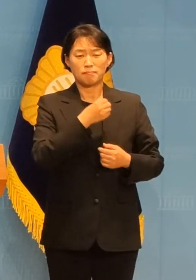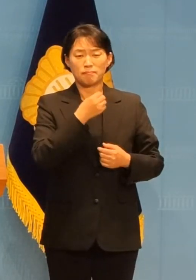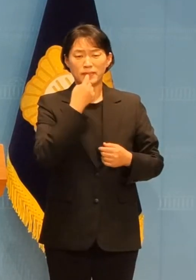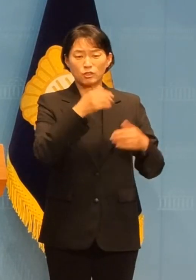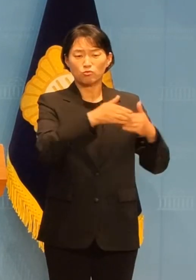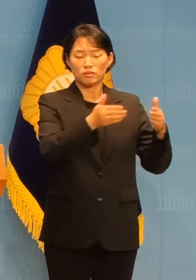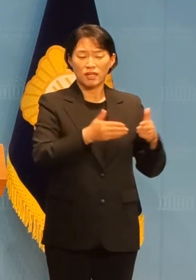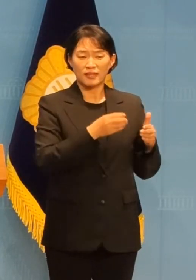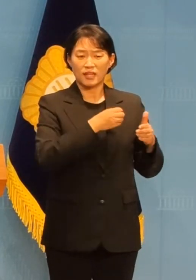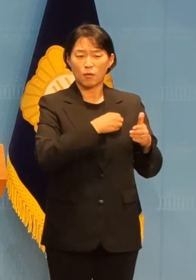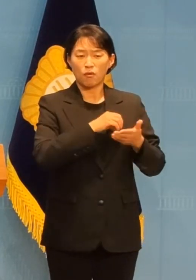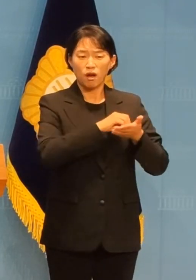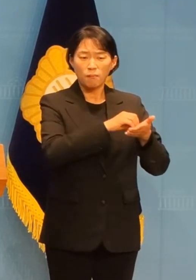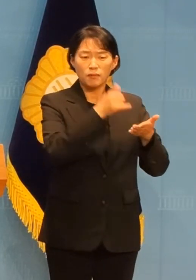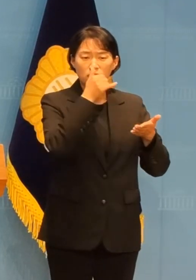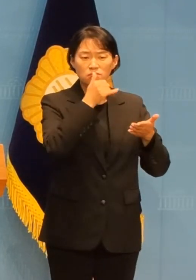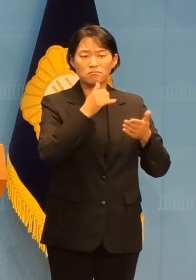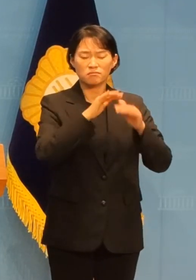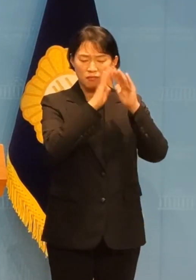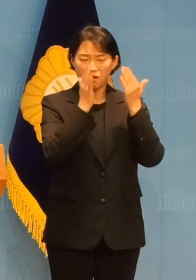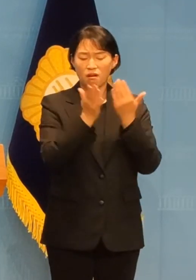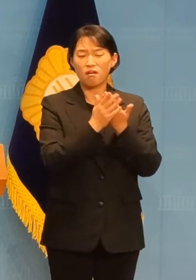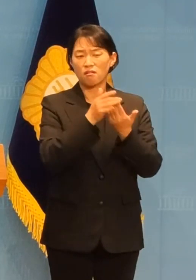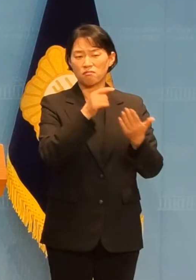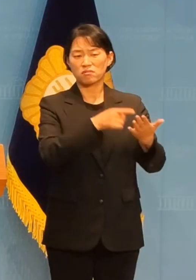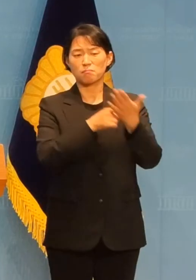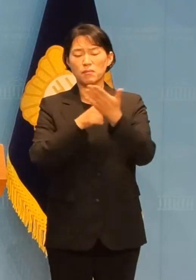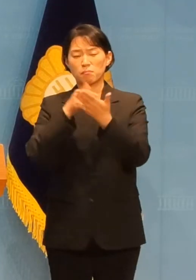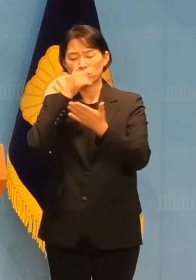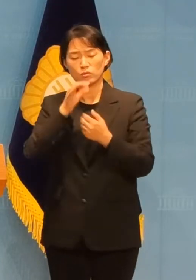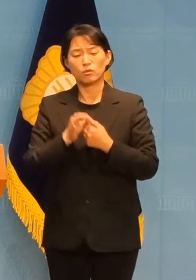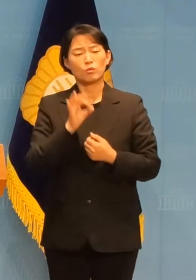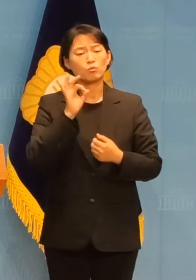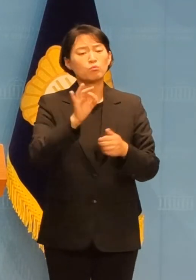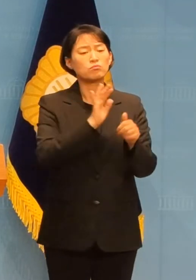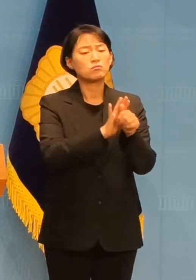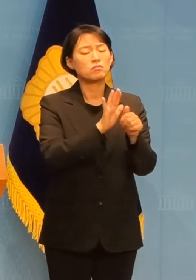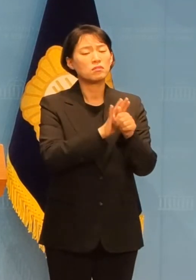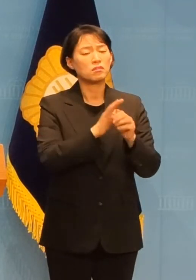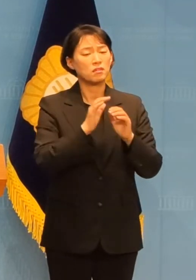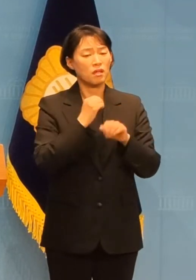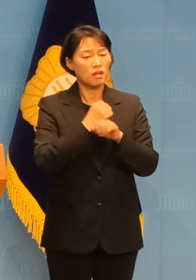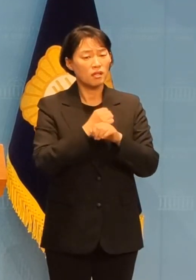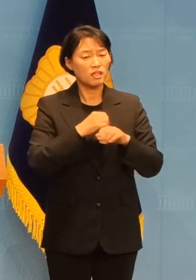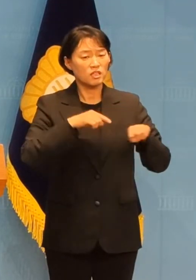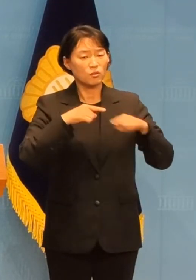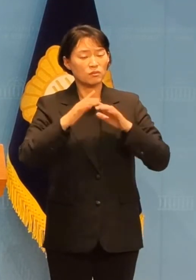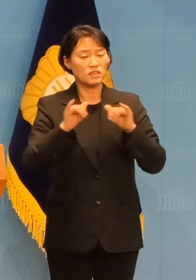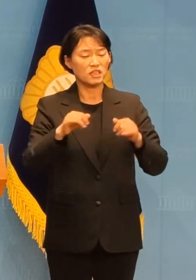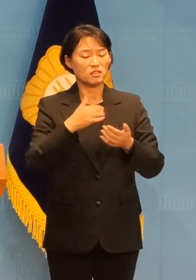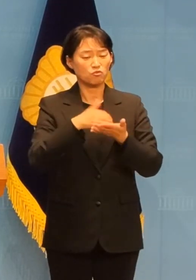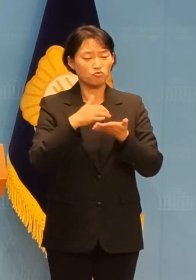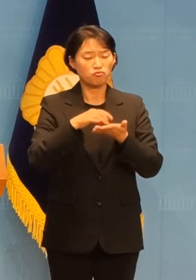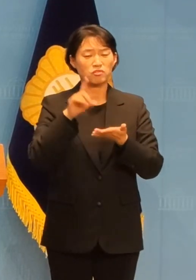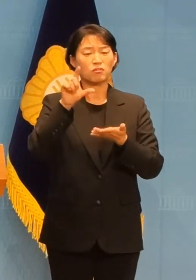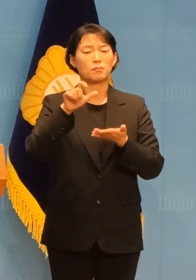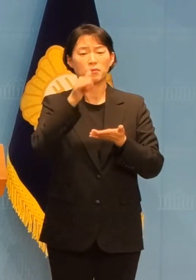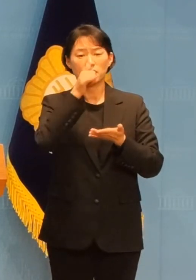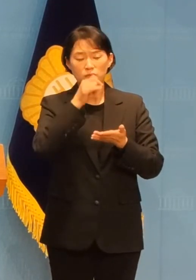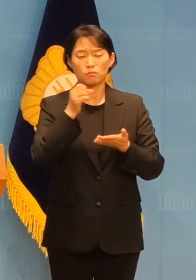의혹까지 보도가 쏟아지고 있습니다. 자금을 지원한 민주당 정치인이 15명에 이른다는 내용에